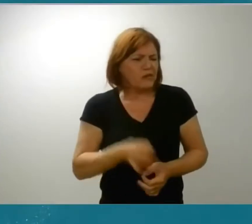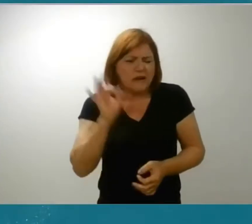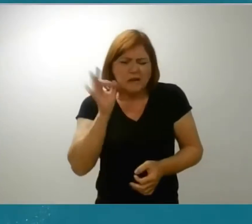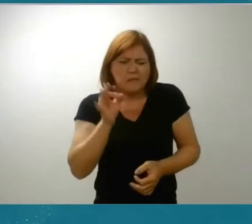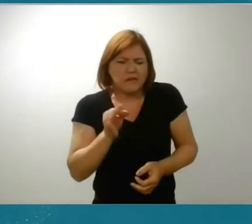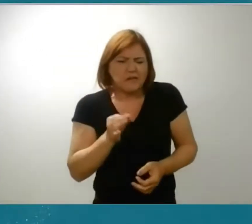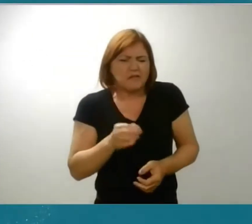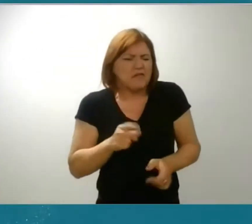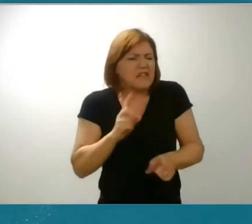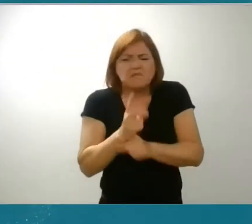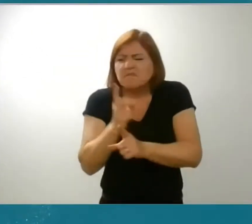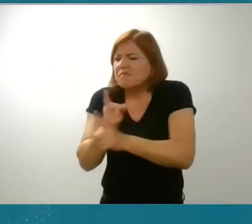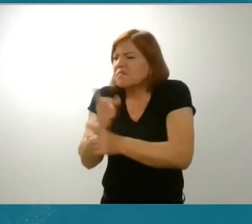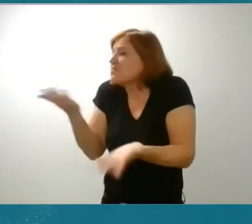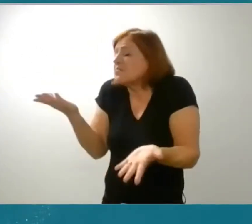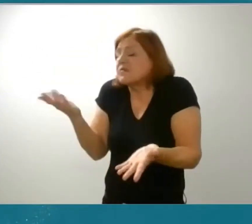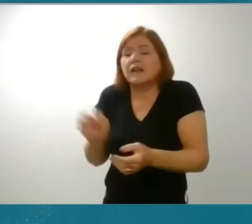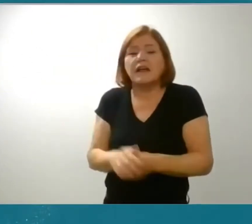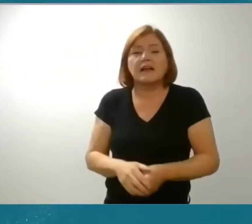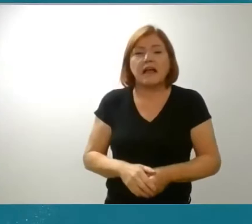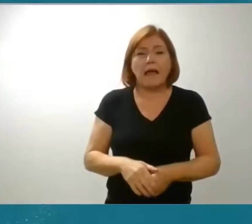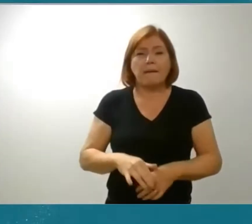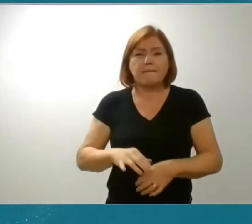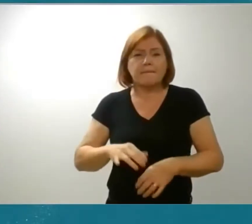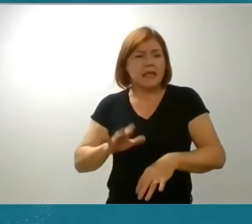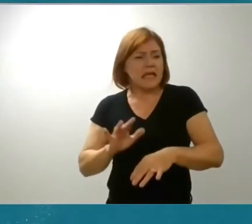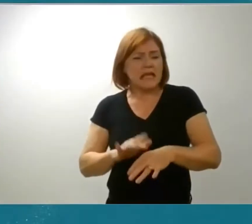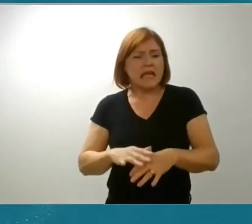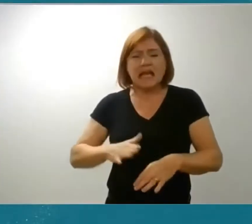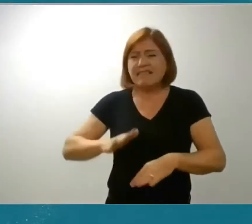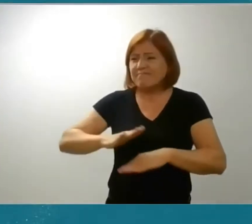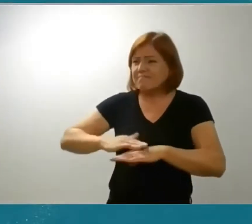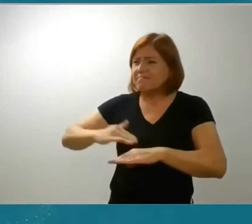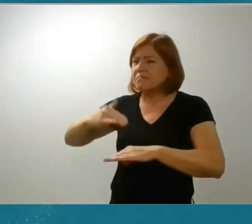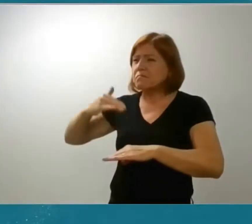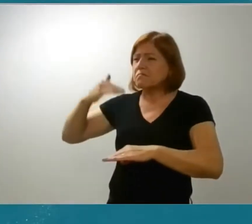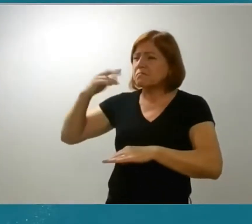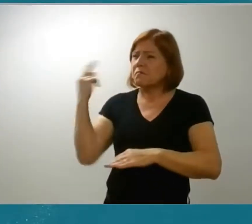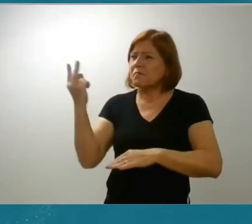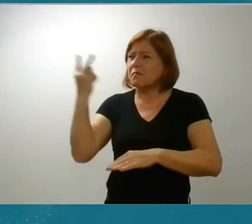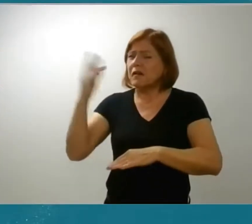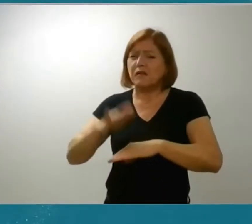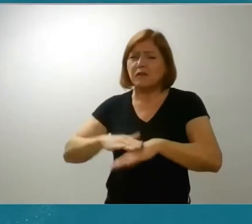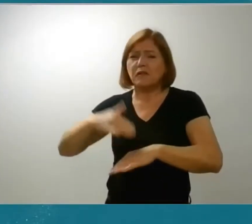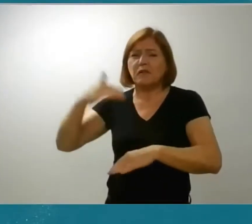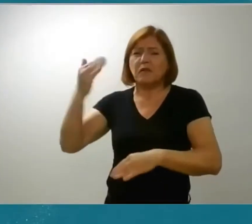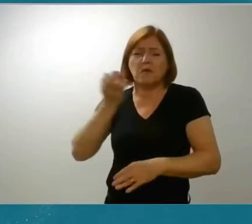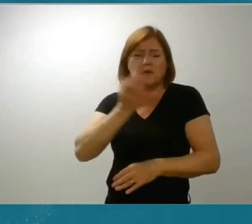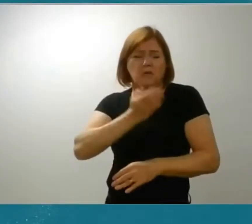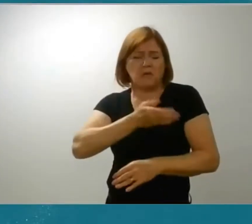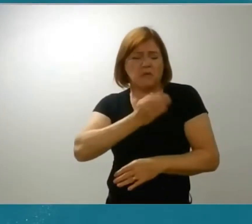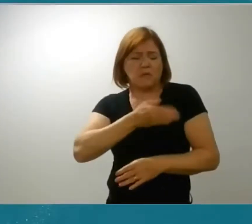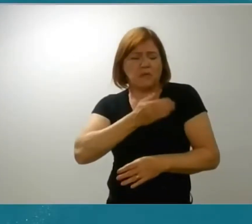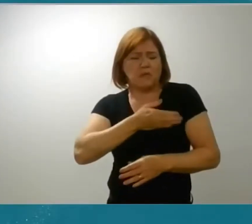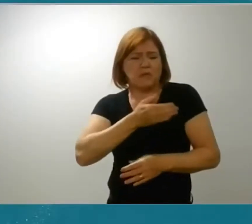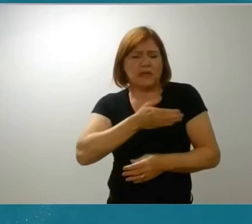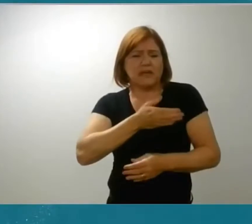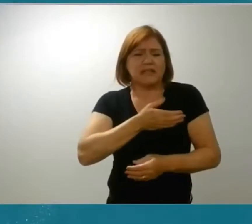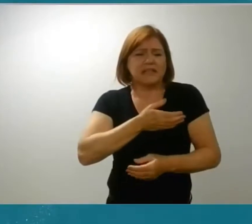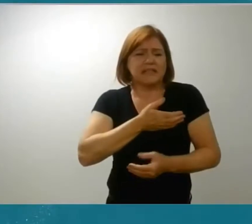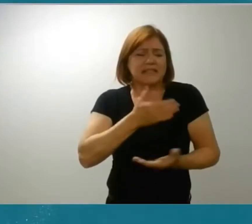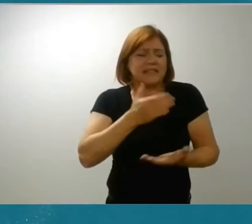muito excede o de finas joias. O coração do seu marido confia nela e não haverá falta de